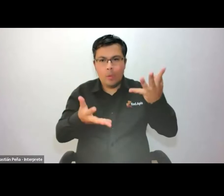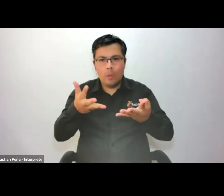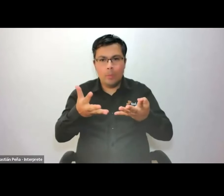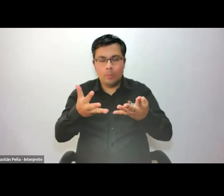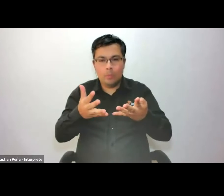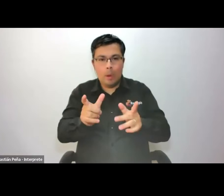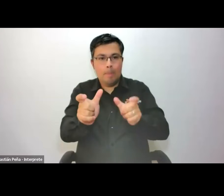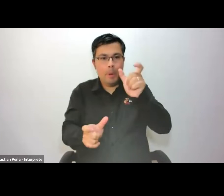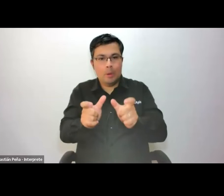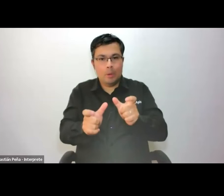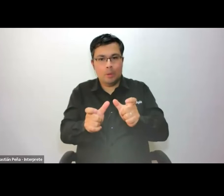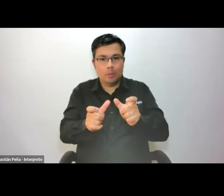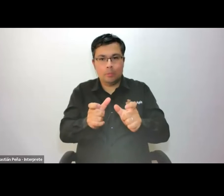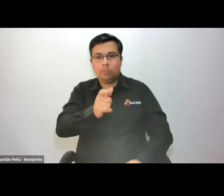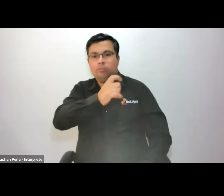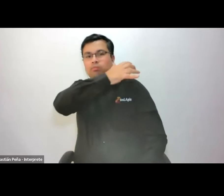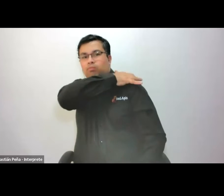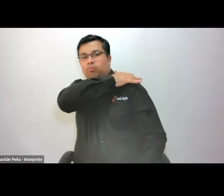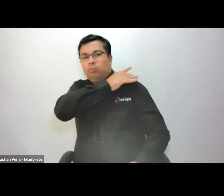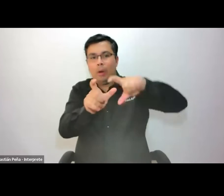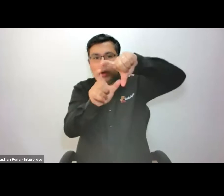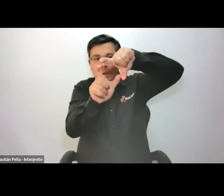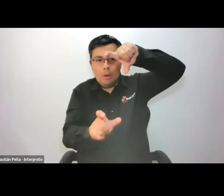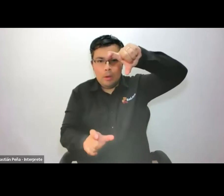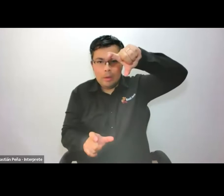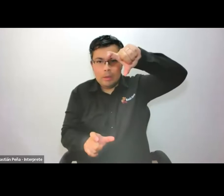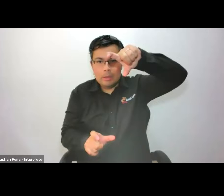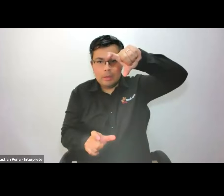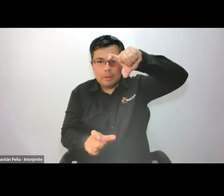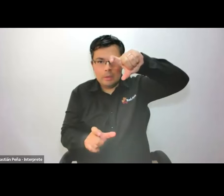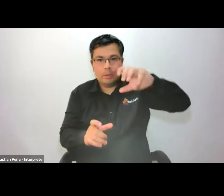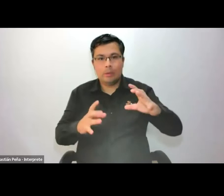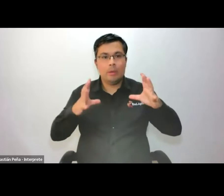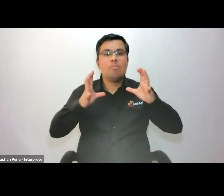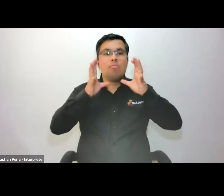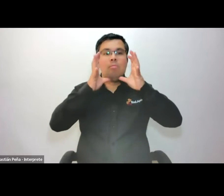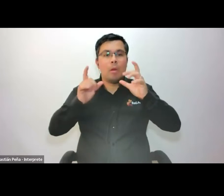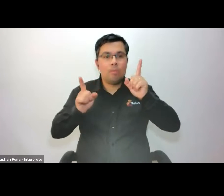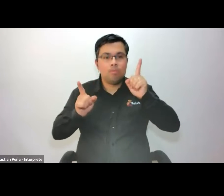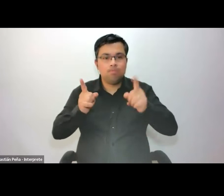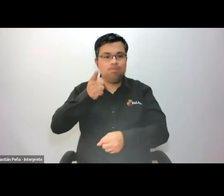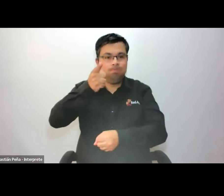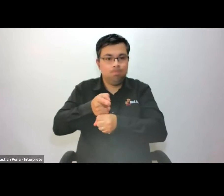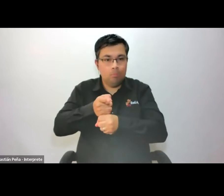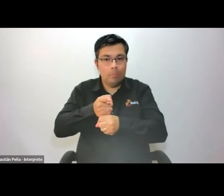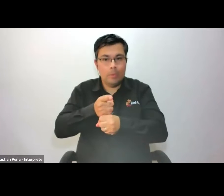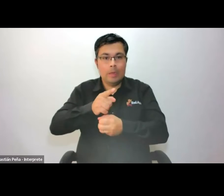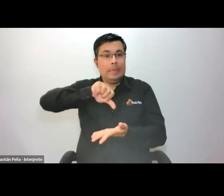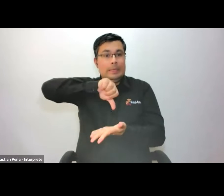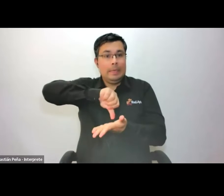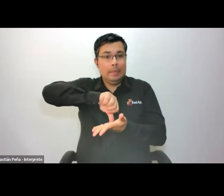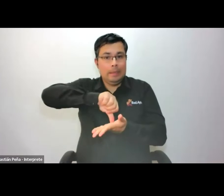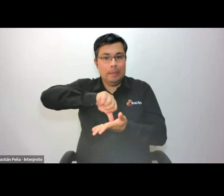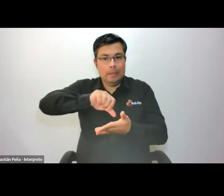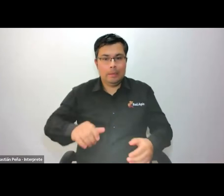del sistema nervioso central, pero que nadie se me enoje porque eso es salud. ¿Ya? Y eso implica el despliegue de apoyos, el despliegue